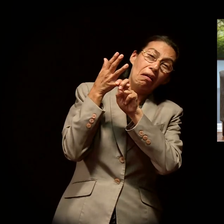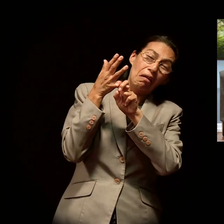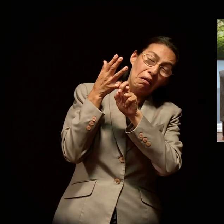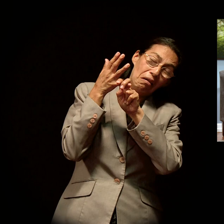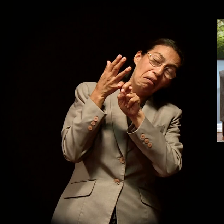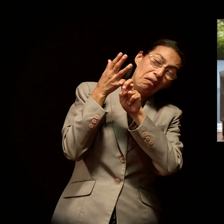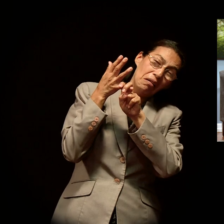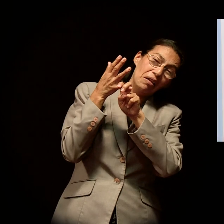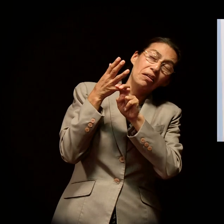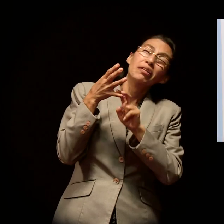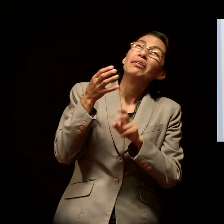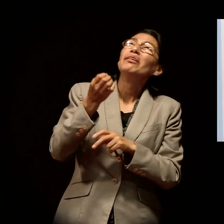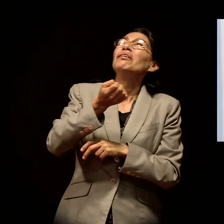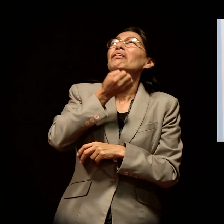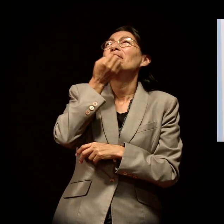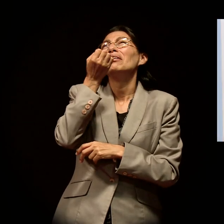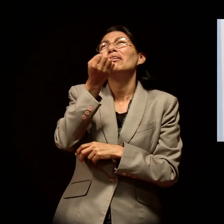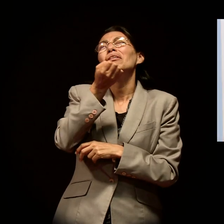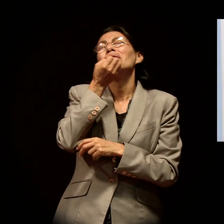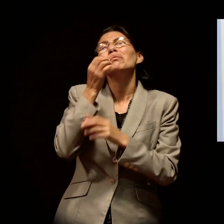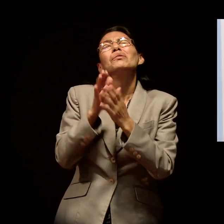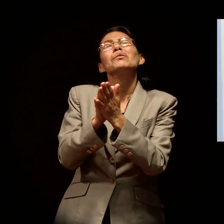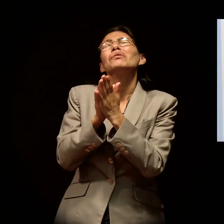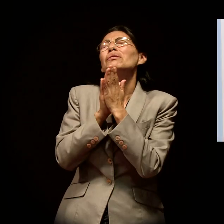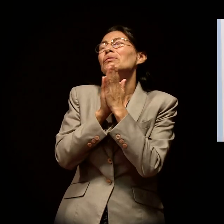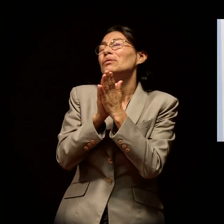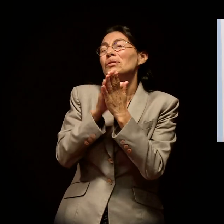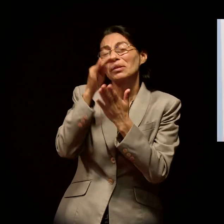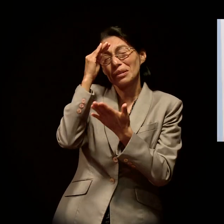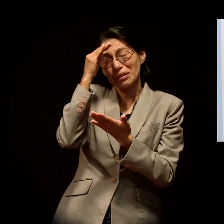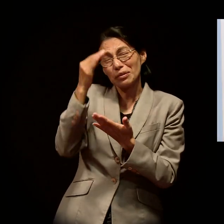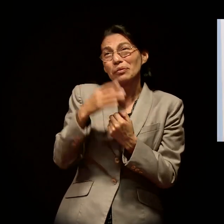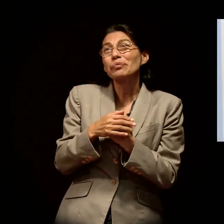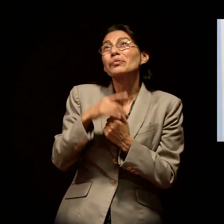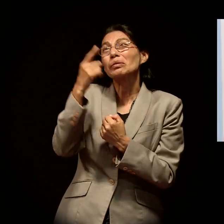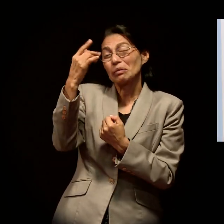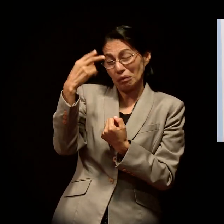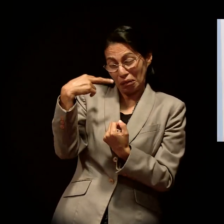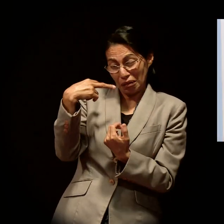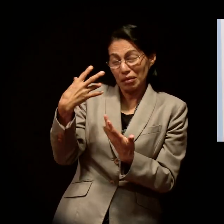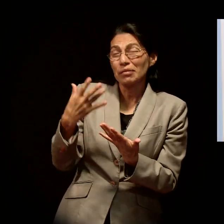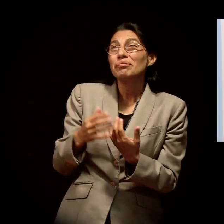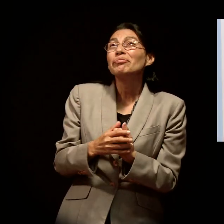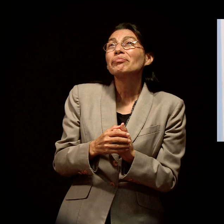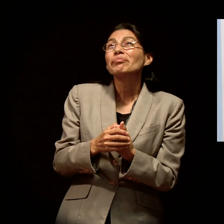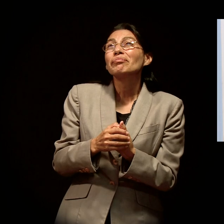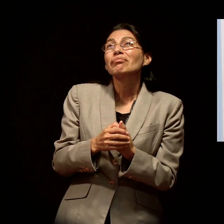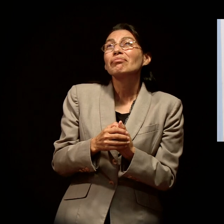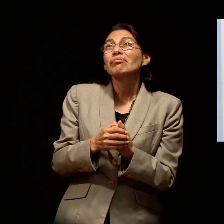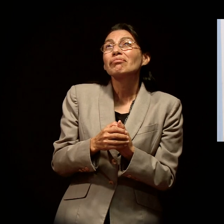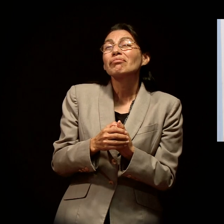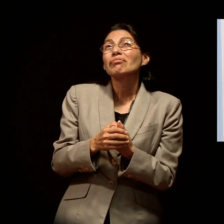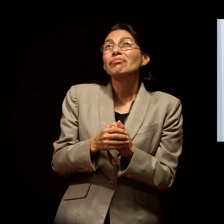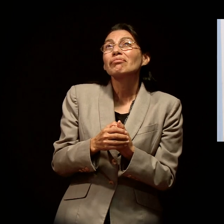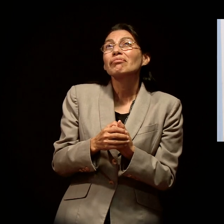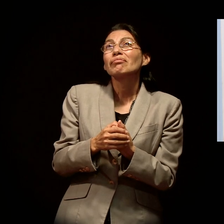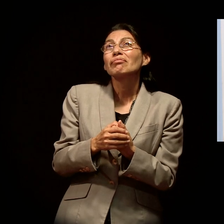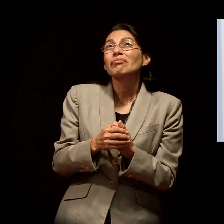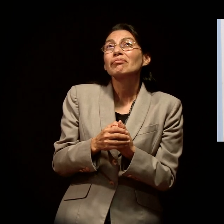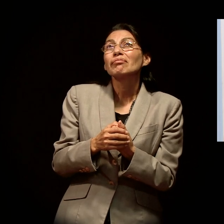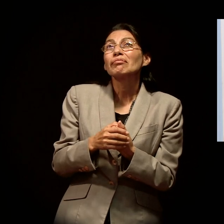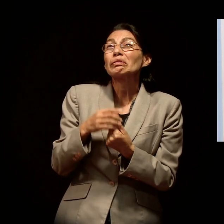de estar sosteniéndome Entonces oré al Señor le dije Señor tú estás viendo lo que me está